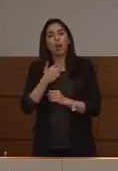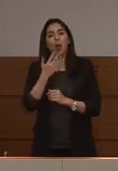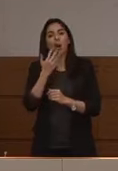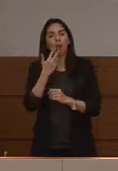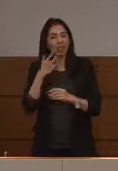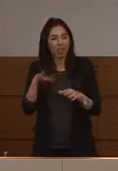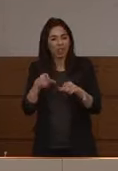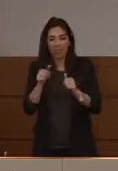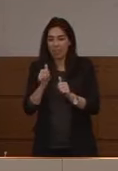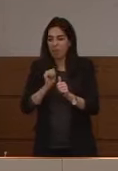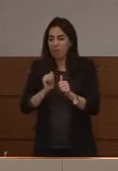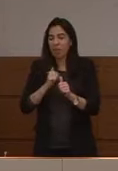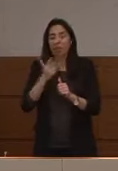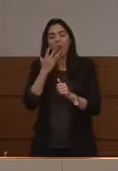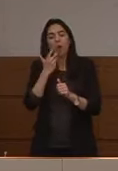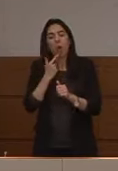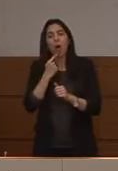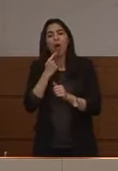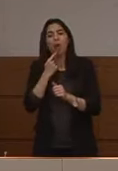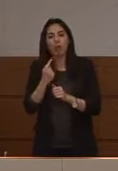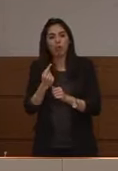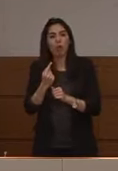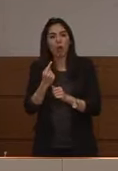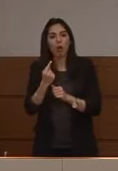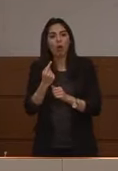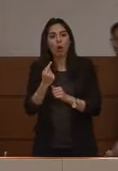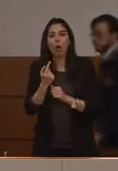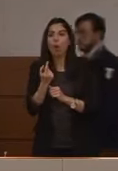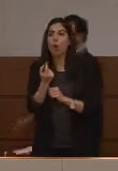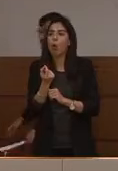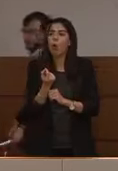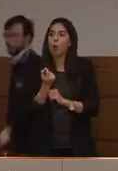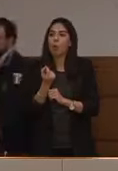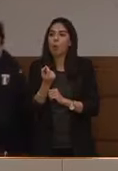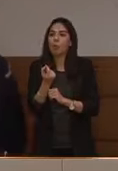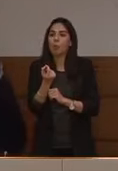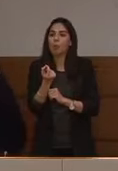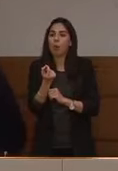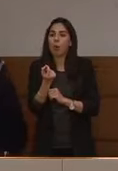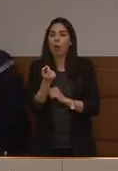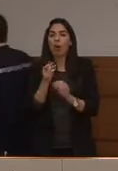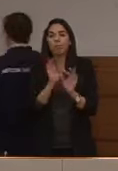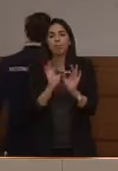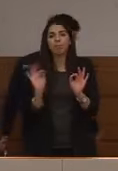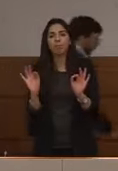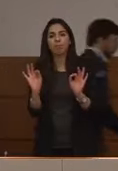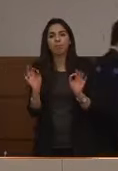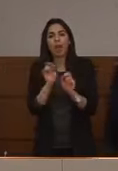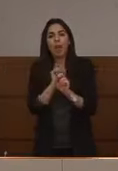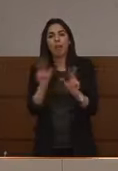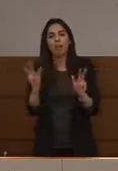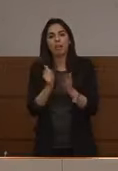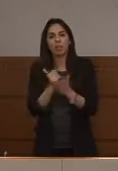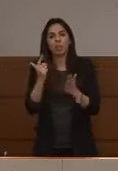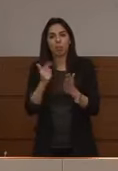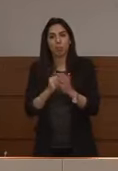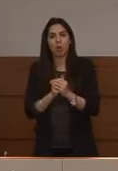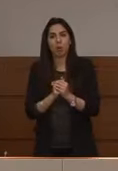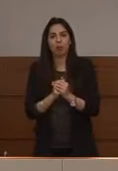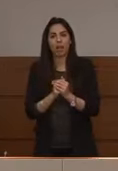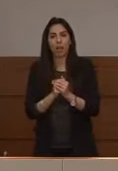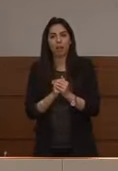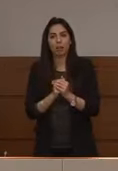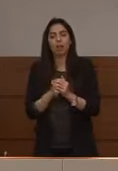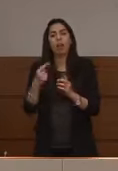iniziare a trasferirvi qualche messaggio che ritengo assolutamente importante agli auguri